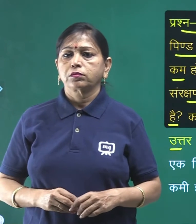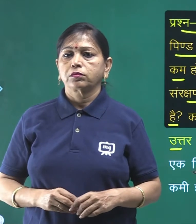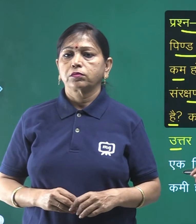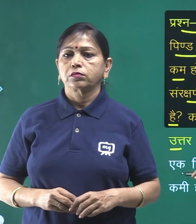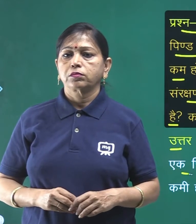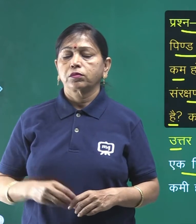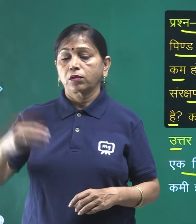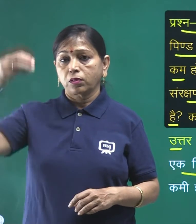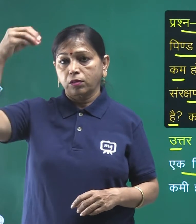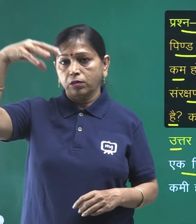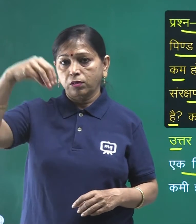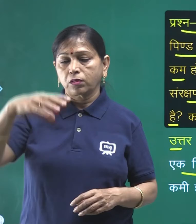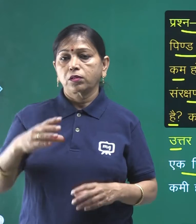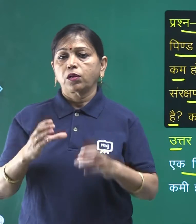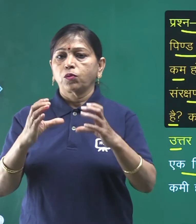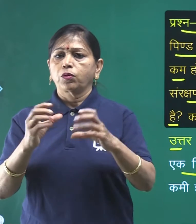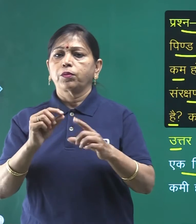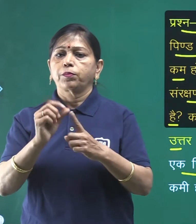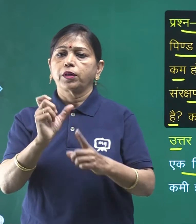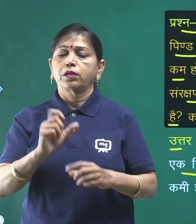गिरते एक पिंड की